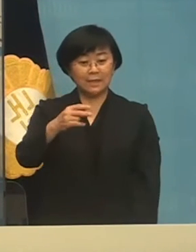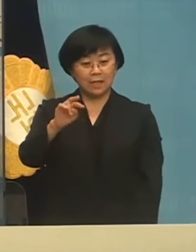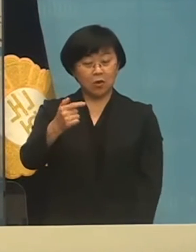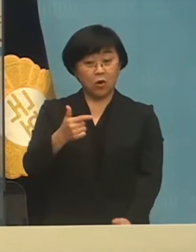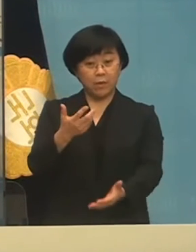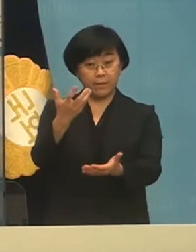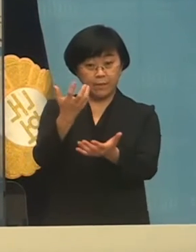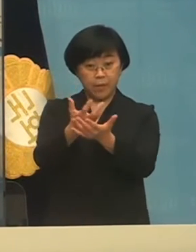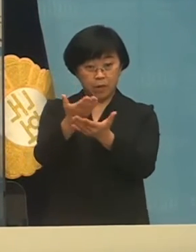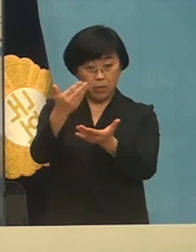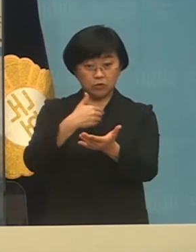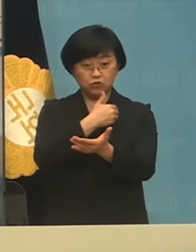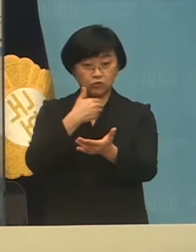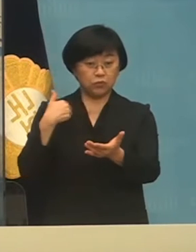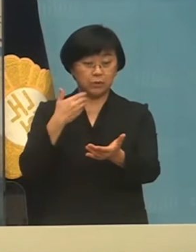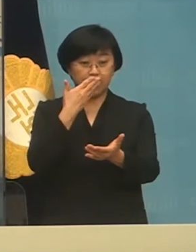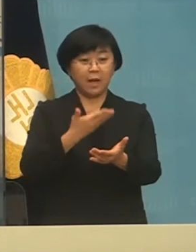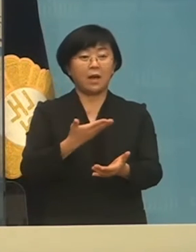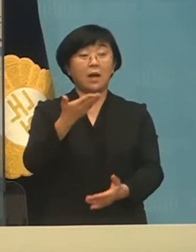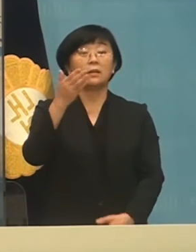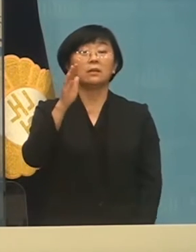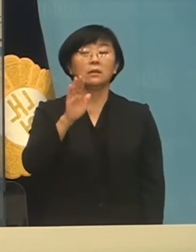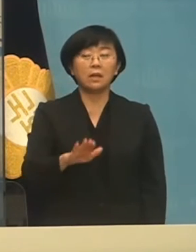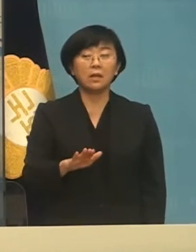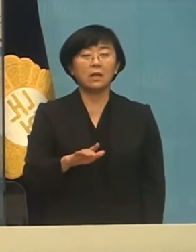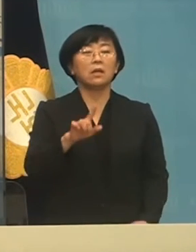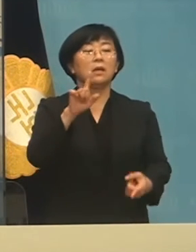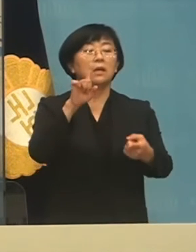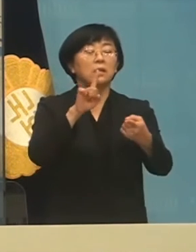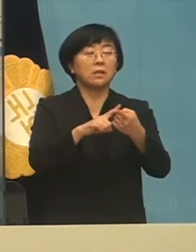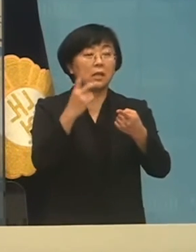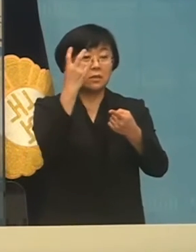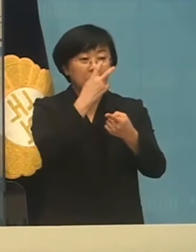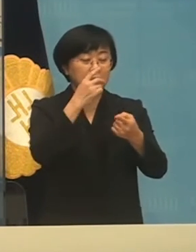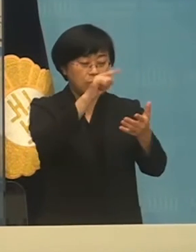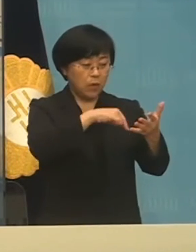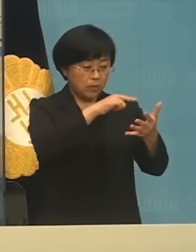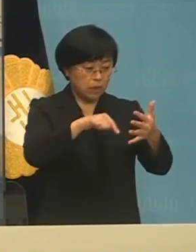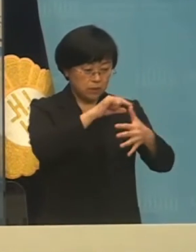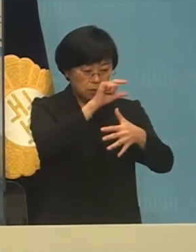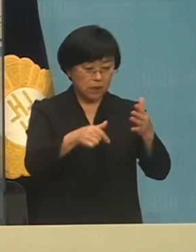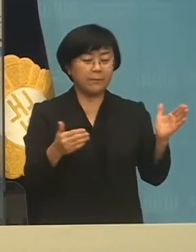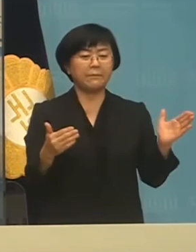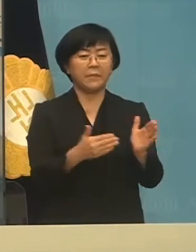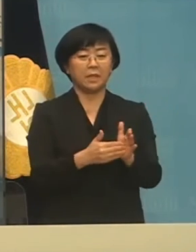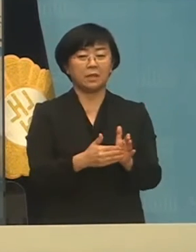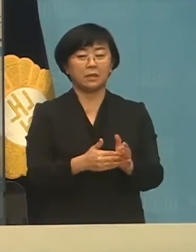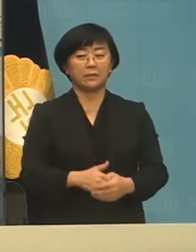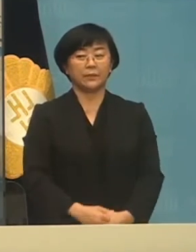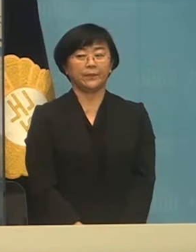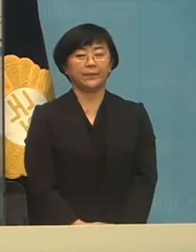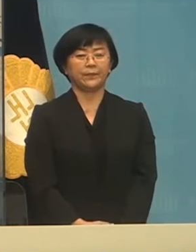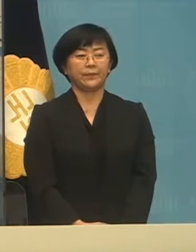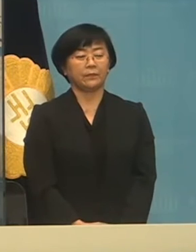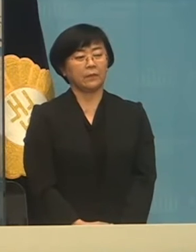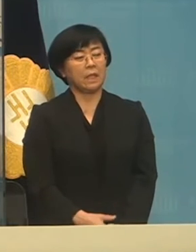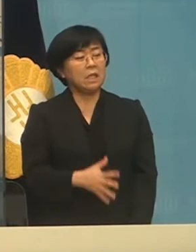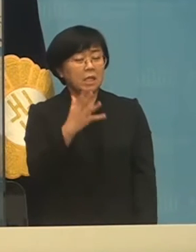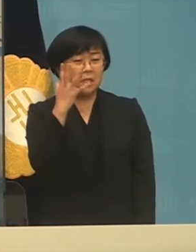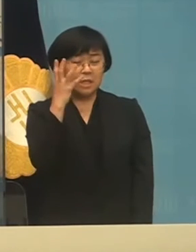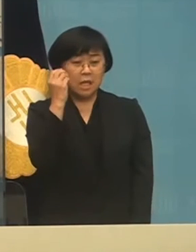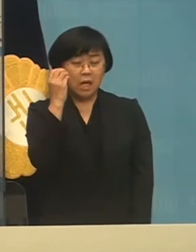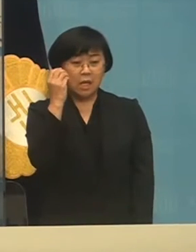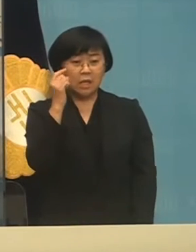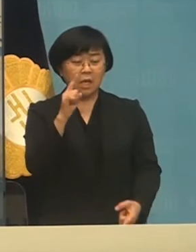문구만 보더라도 충분히 알 수 있었음에도 그대로 시민에서 배보상 절차를 종료시켜버렸습니다. 마치